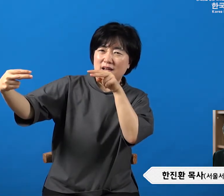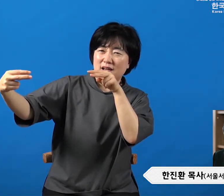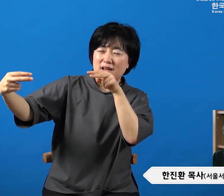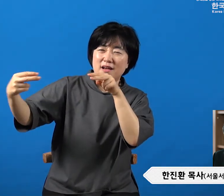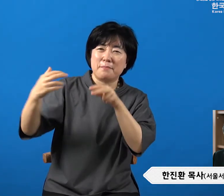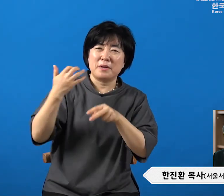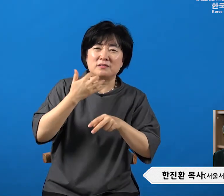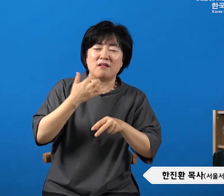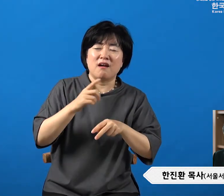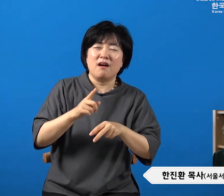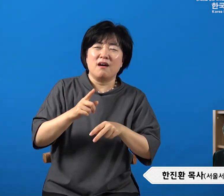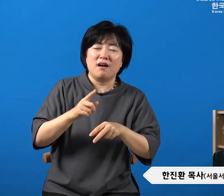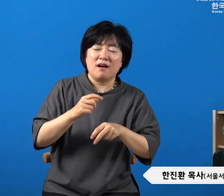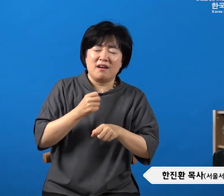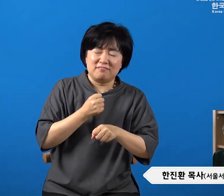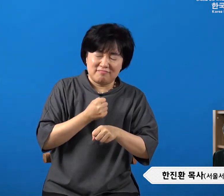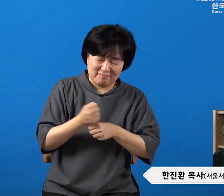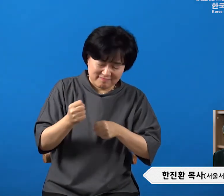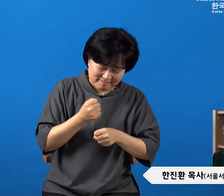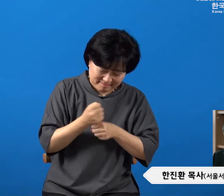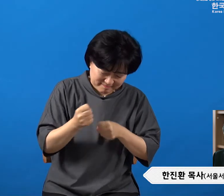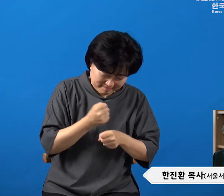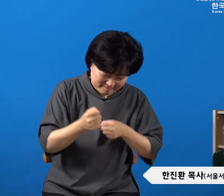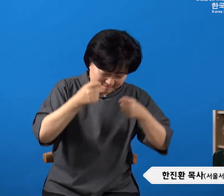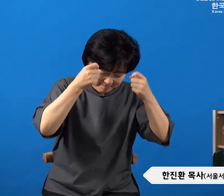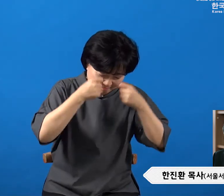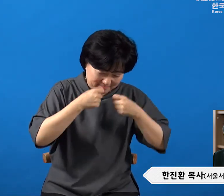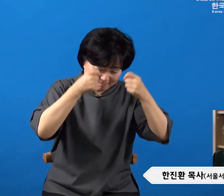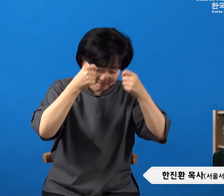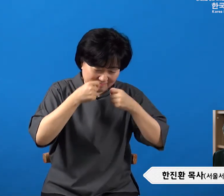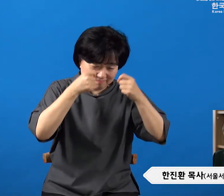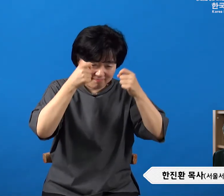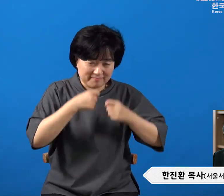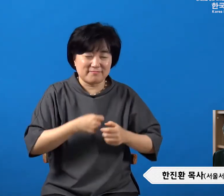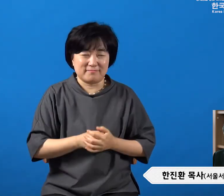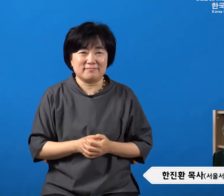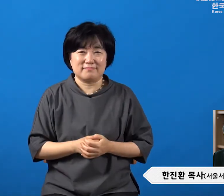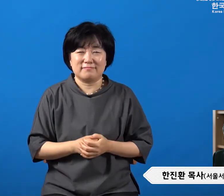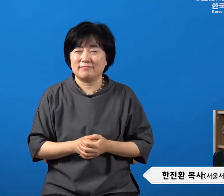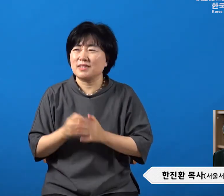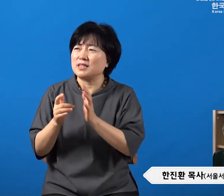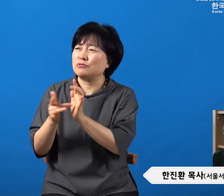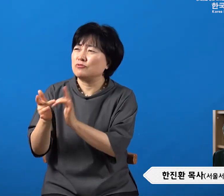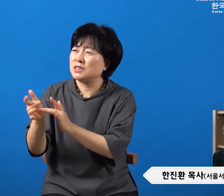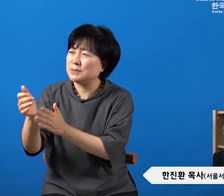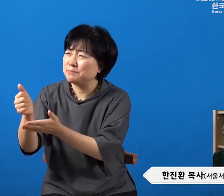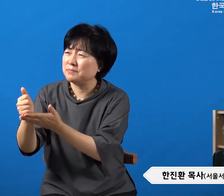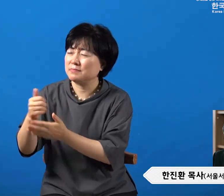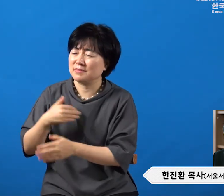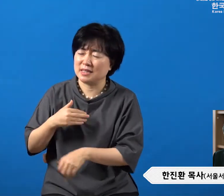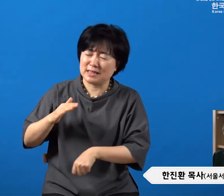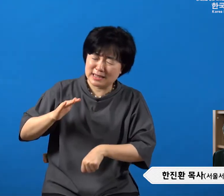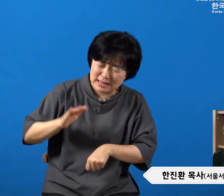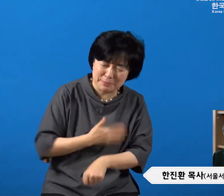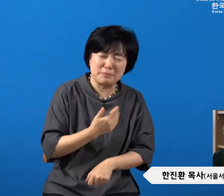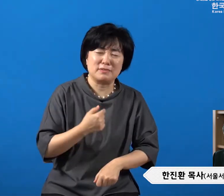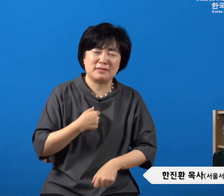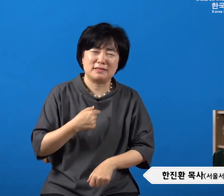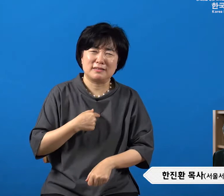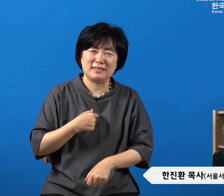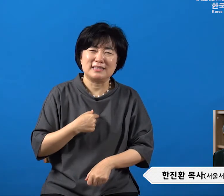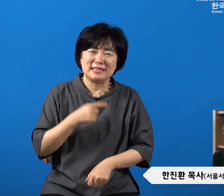베드로가 그만 그 자리에 거꾸러졌습니다. 눈물이 펑펑 쏟아졌습니다. 주님, 제가 나쁜